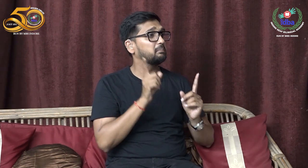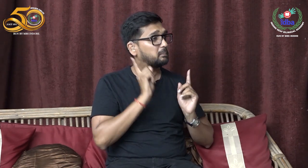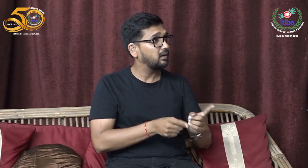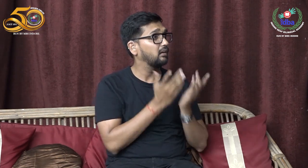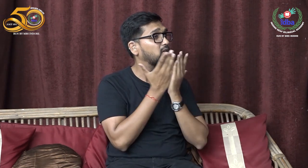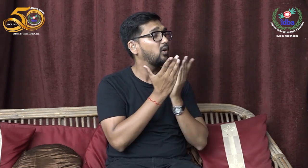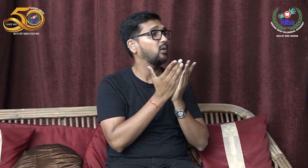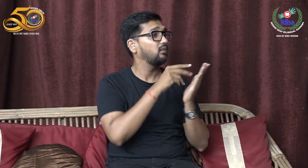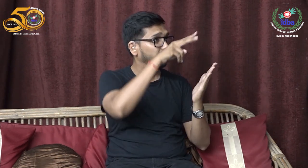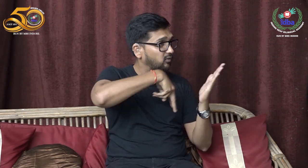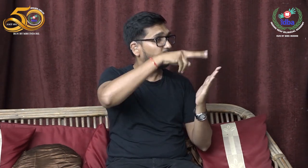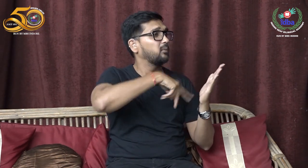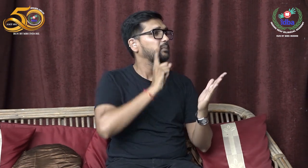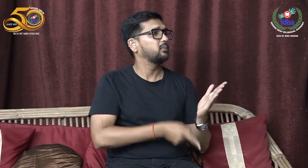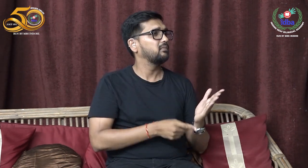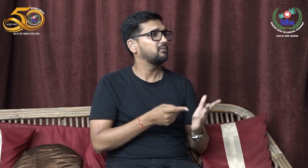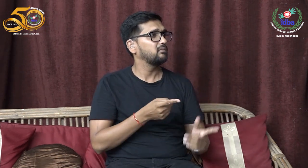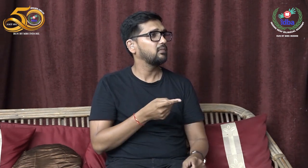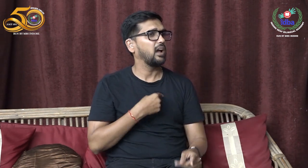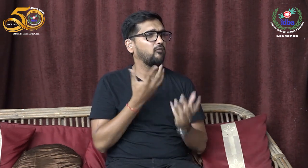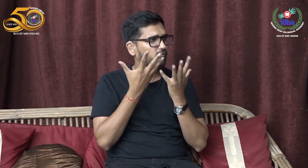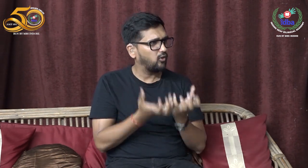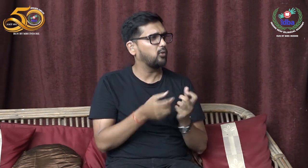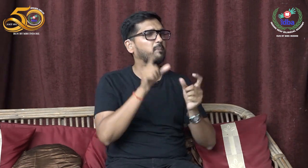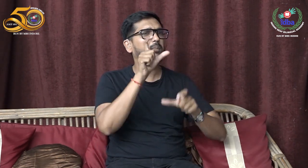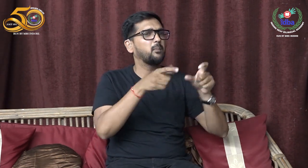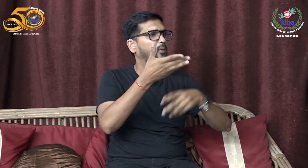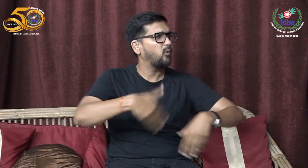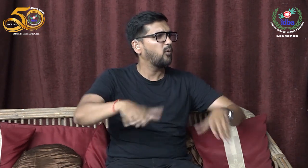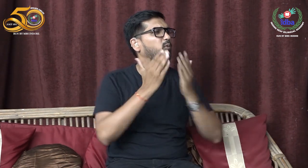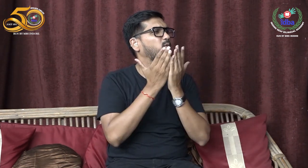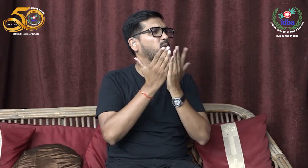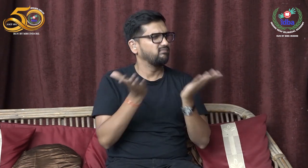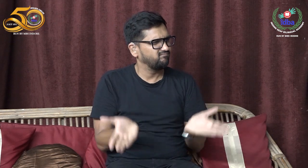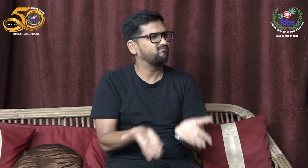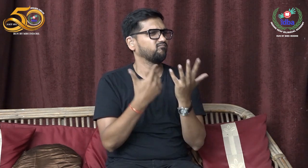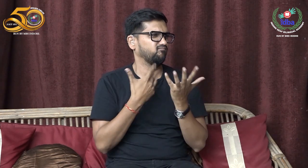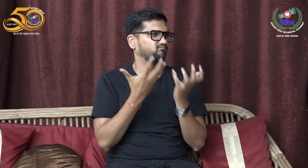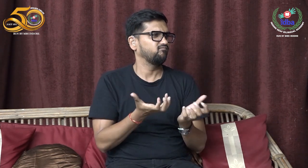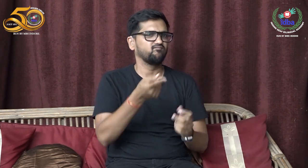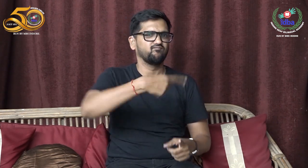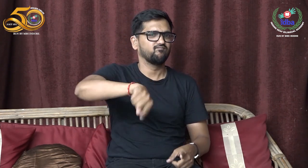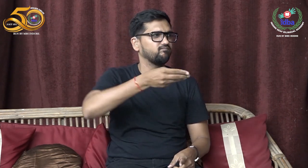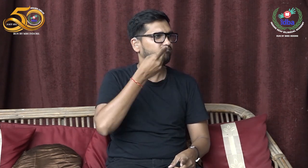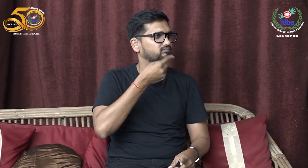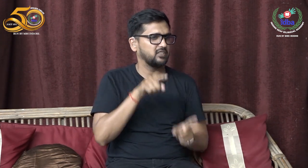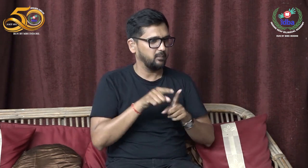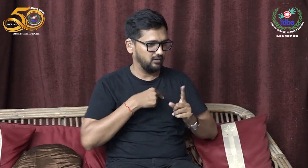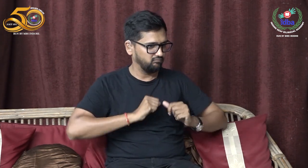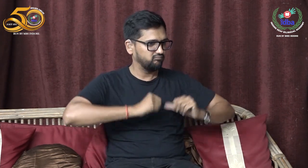सारे डेफ लोगों को देखा कि वो सीधा बोलते नहीं, तुम एक्सप्लेन कर दो। वो चीज़ है कि पढ़ना बहुत इंपॉर्टेंट है, मुझे ऐसा लगता है। इसलिए सबको खुद से मेहनत करना चाहिए। और मैं